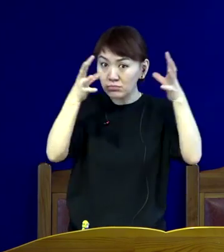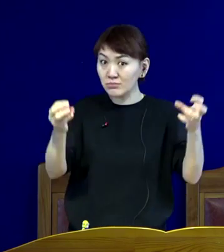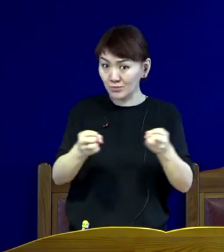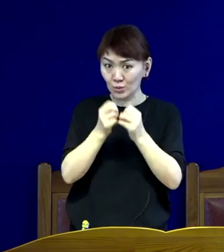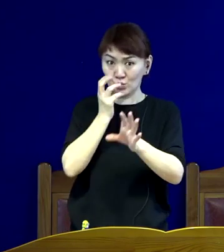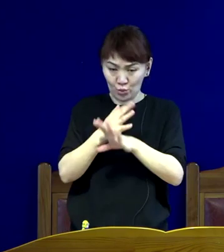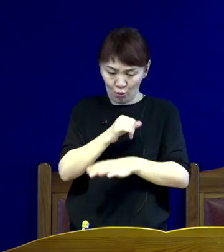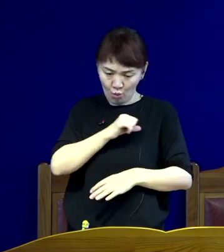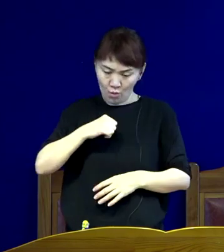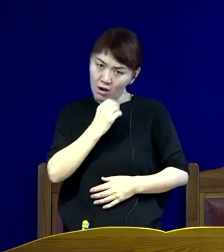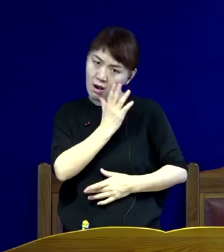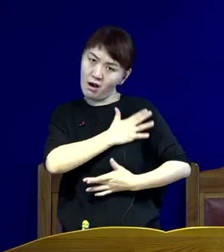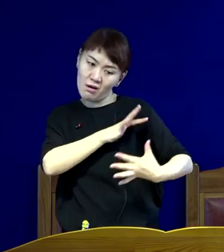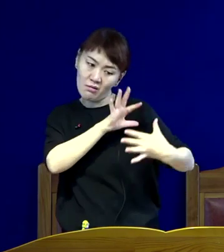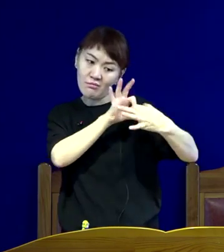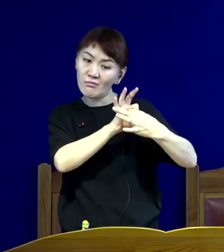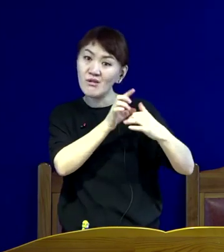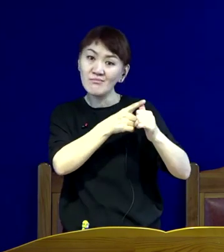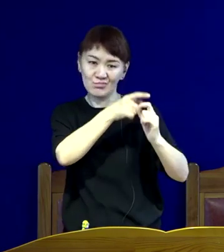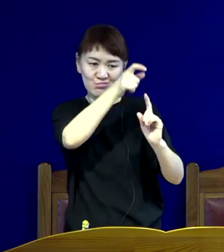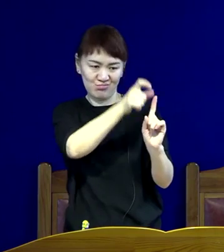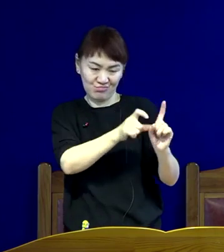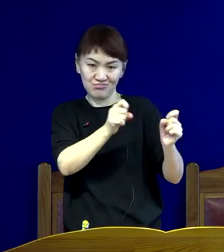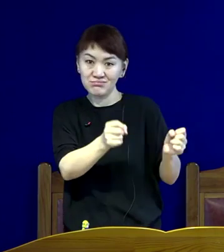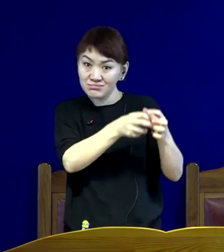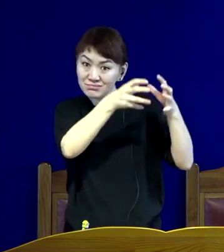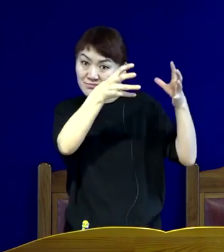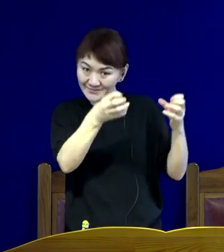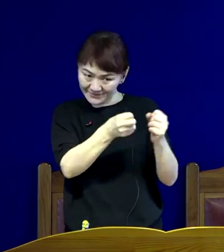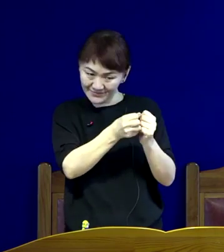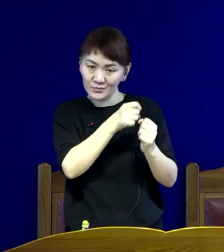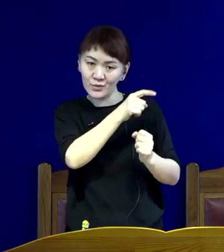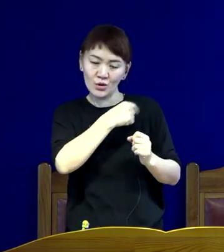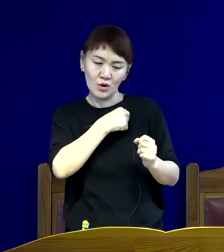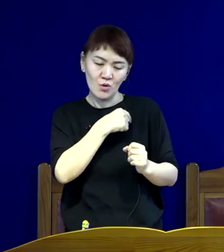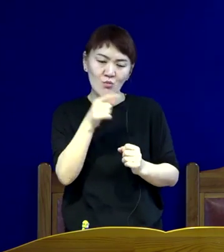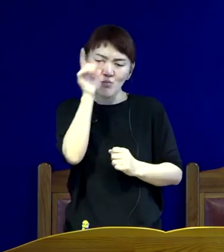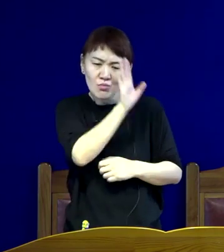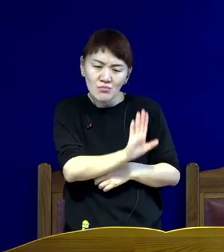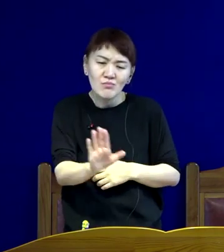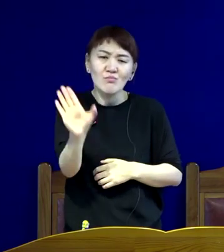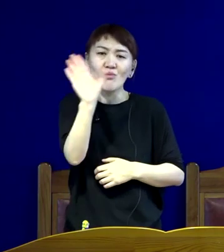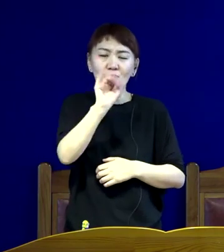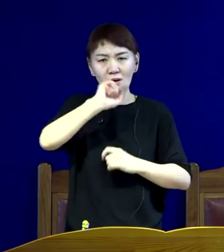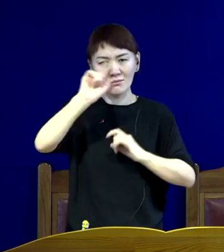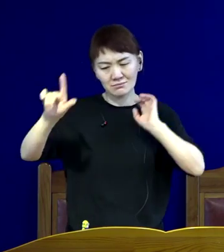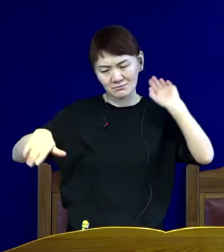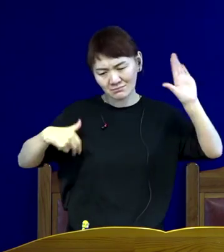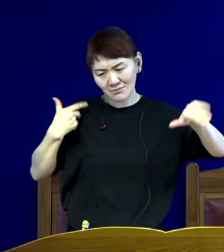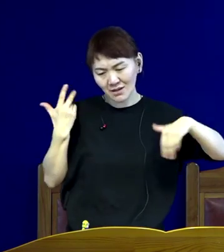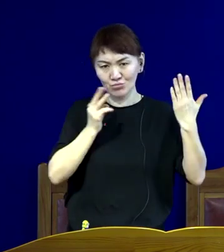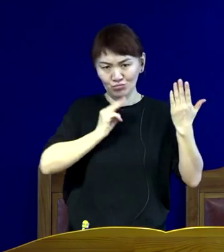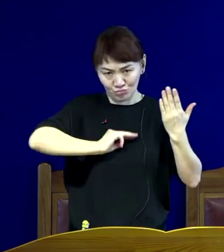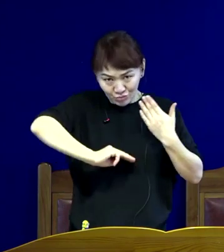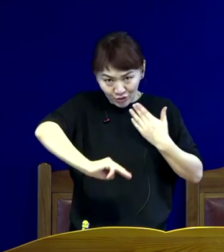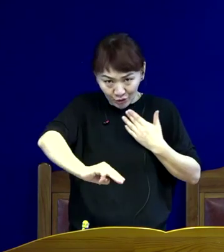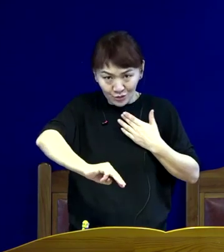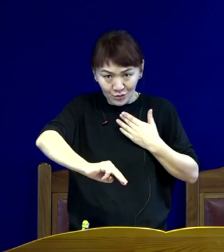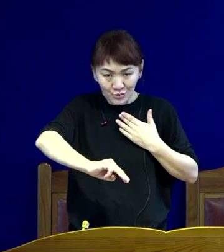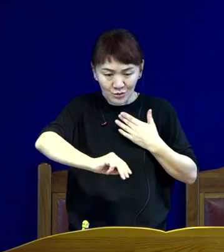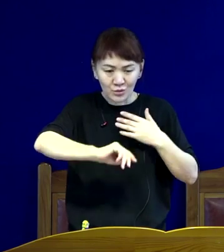өөрийнхөө хайрын объект болох хүнийг бүтээчээд мөнхөд аз жаргалтай амьдрахын төлөө дээсэн гэдэг нь